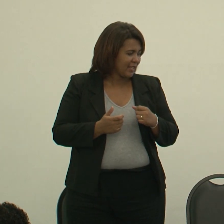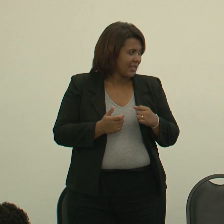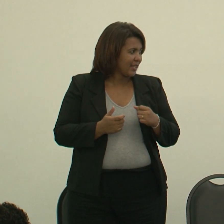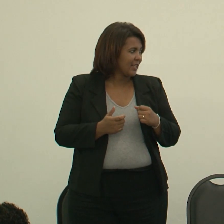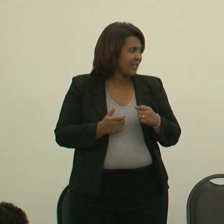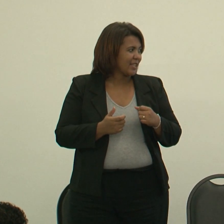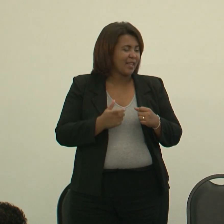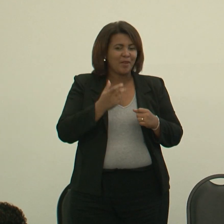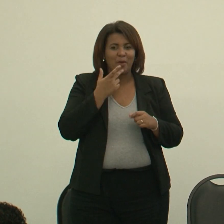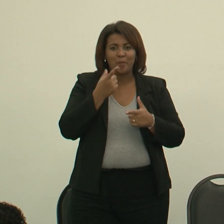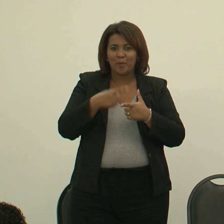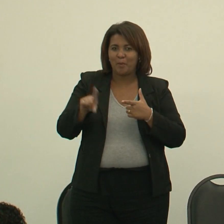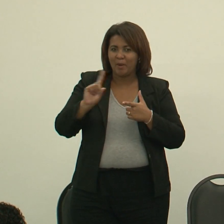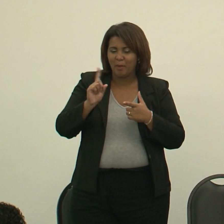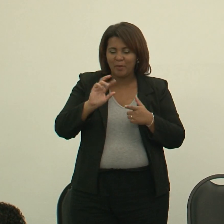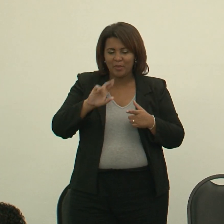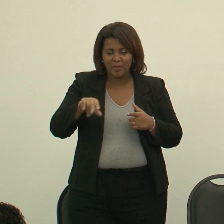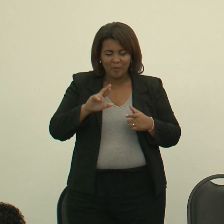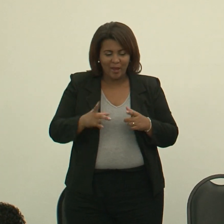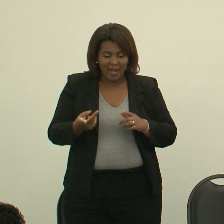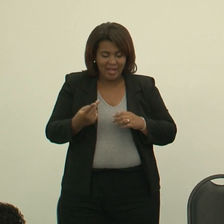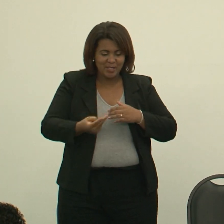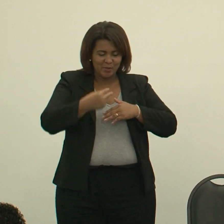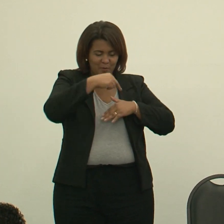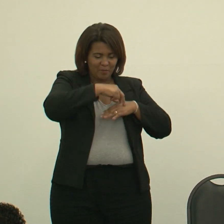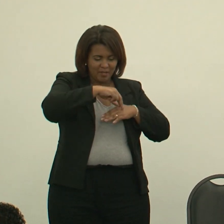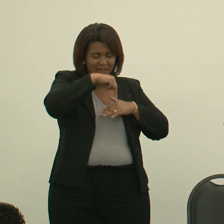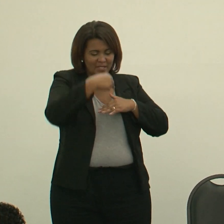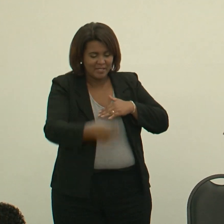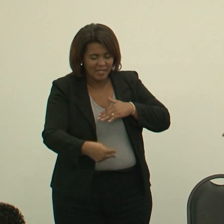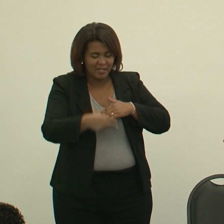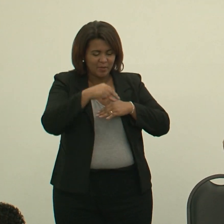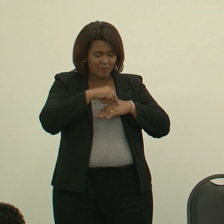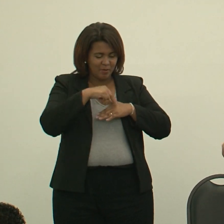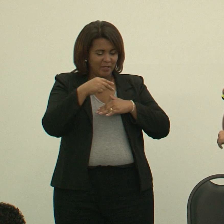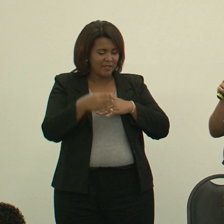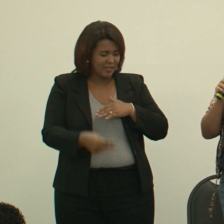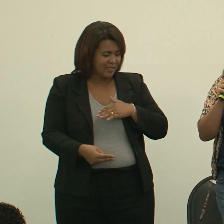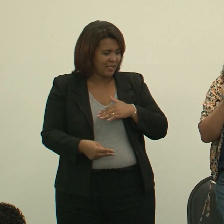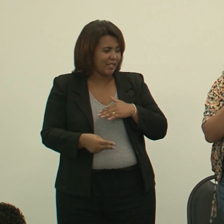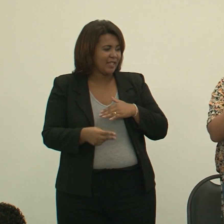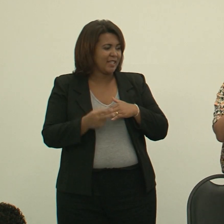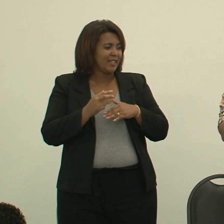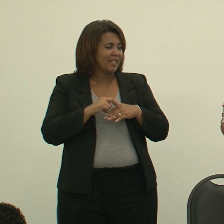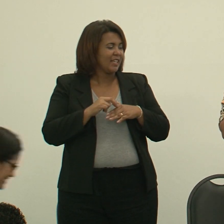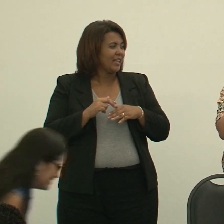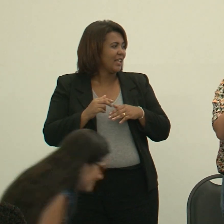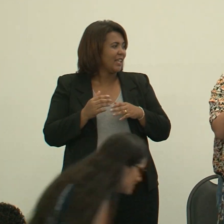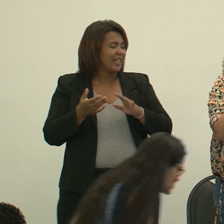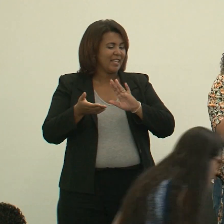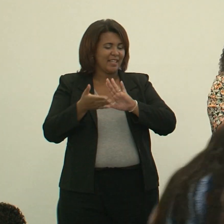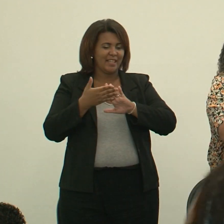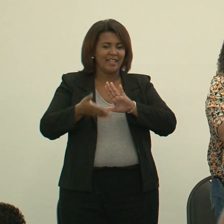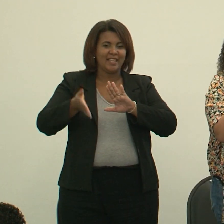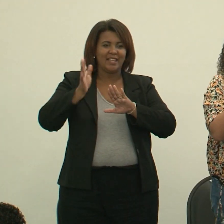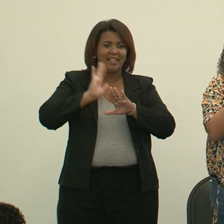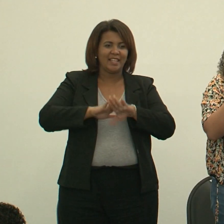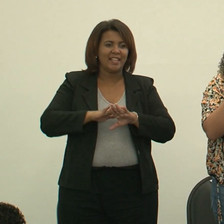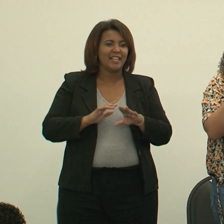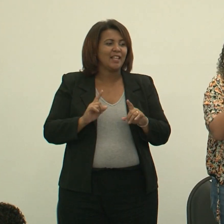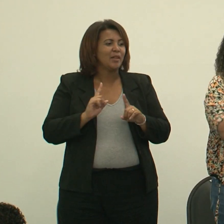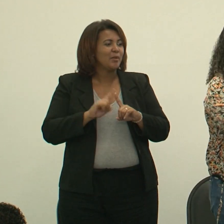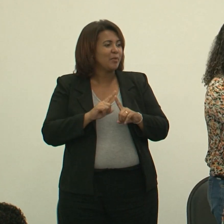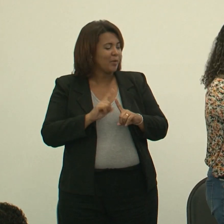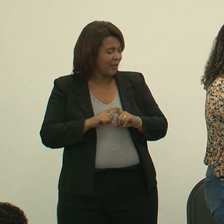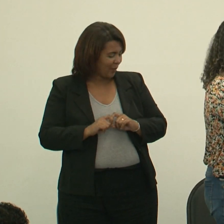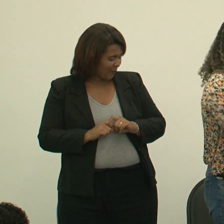O problema não é subir ou descer, o problema é subir e descer, gente. Vou fazer o exercício de ficar atrás da intérprete, tá? Vocês já entenderam por quê.